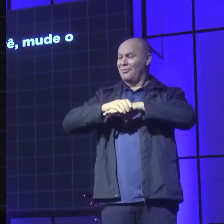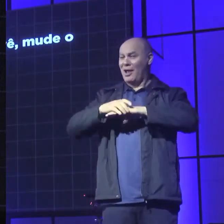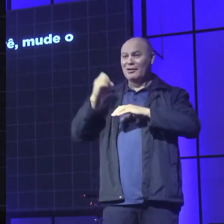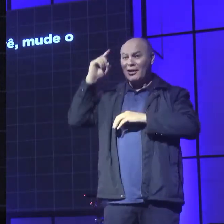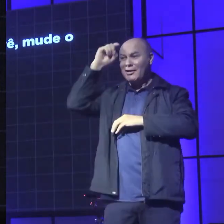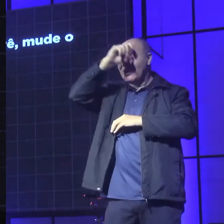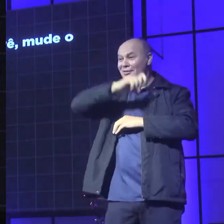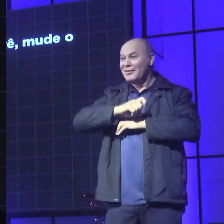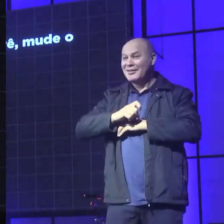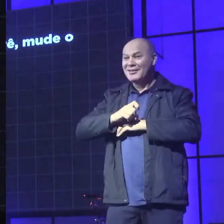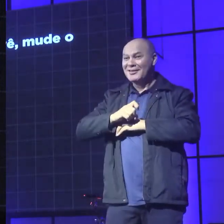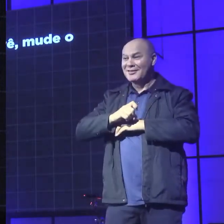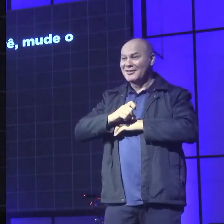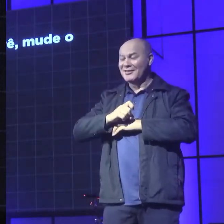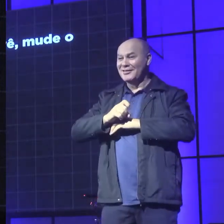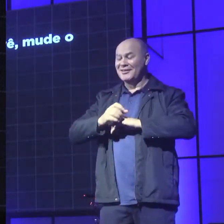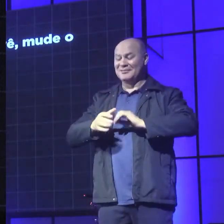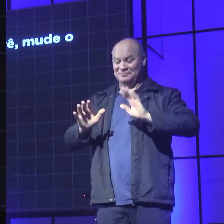2,10.